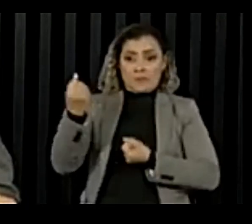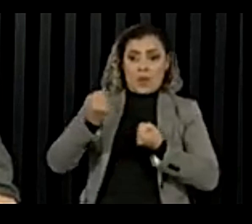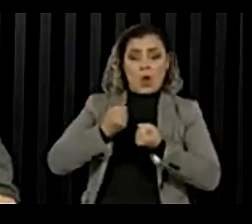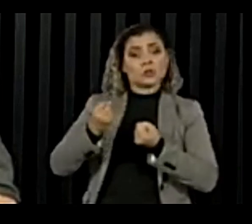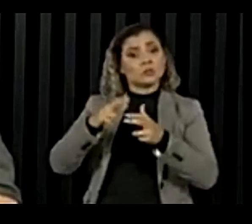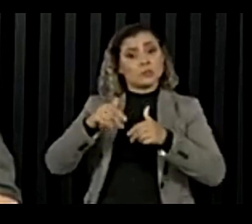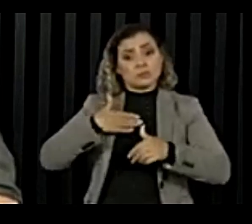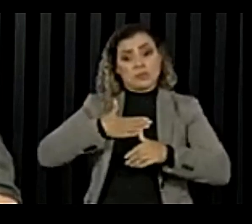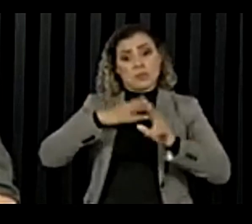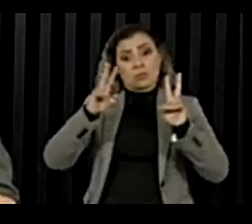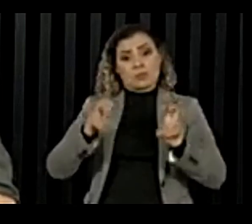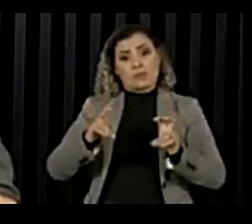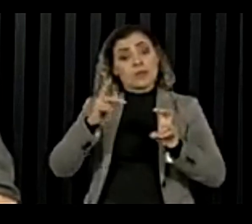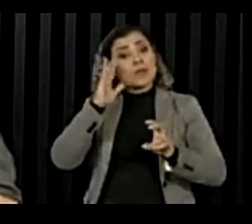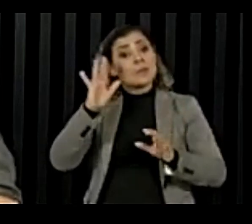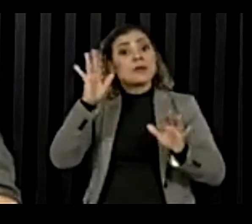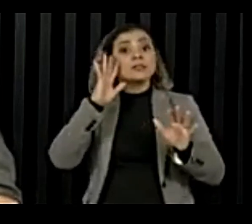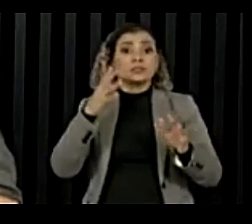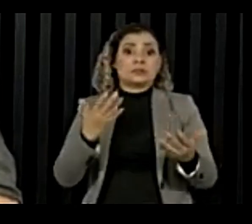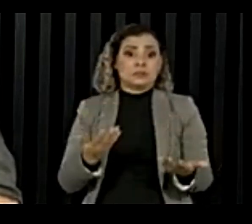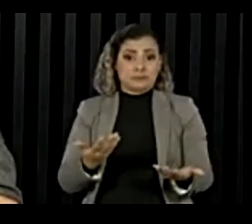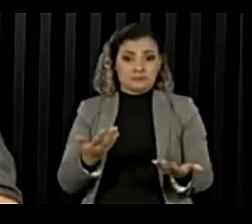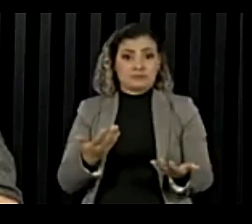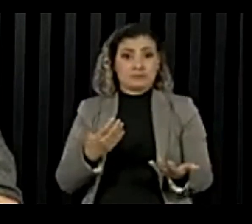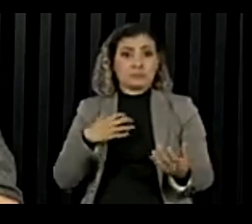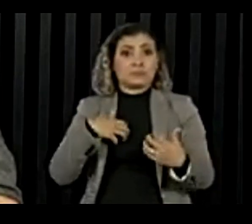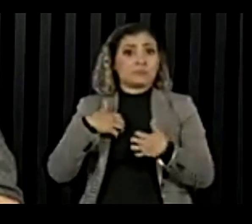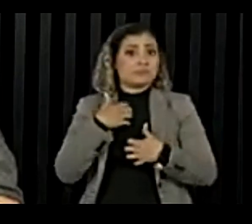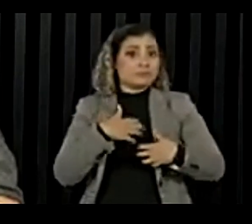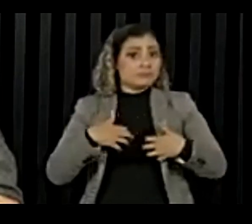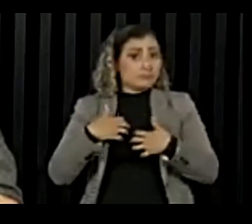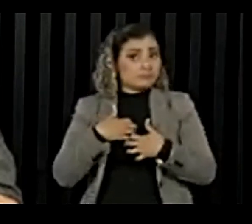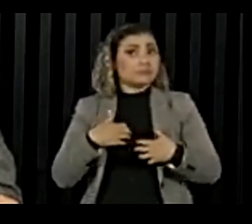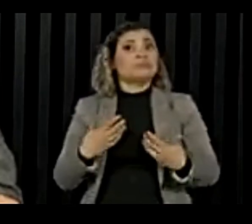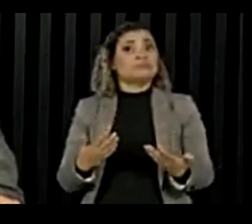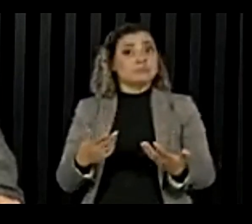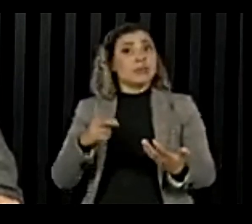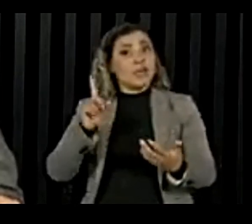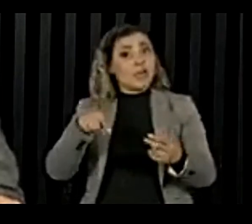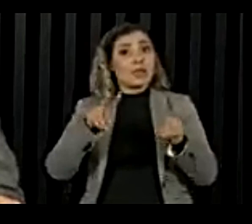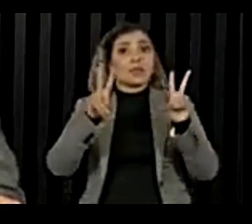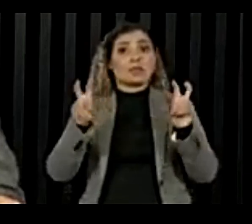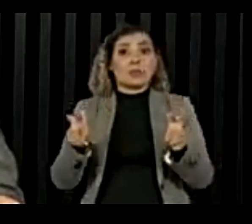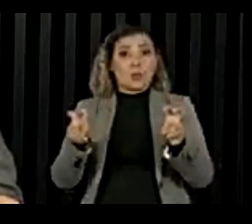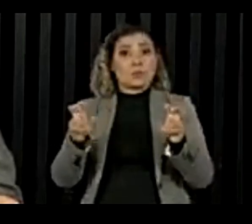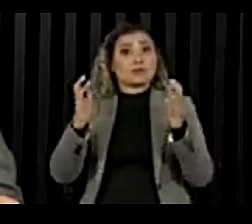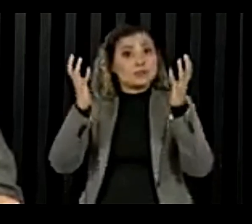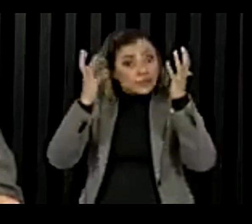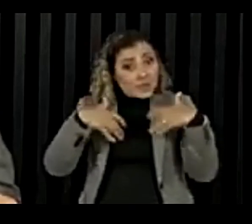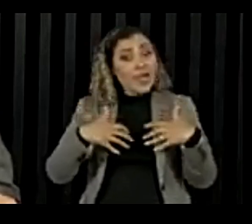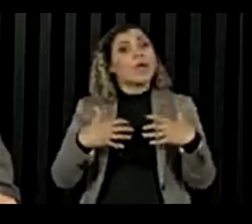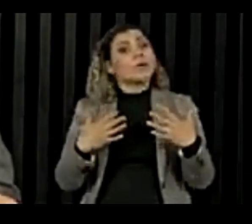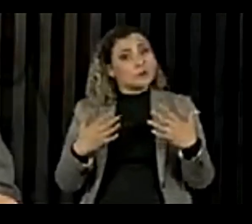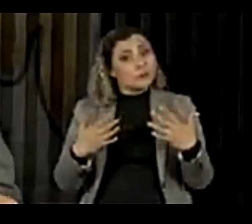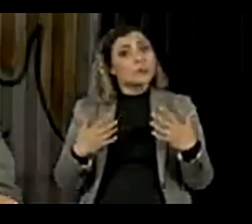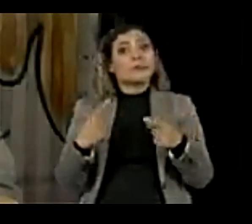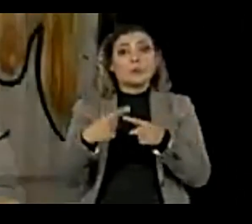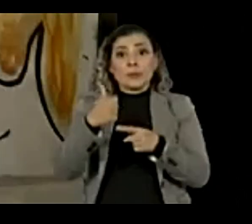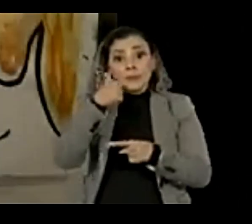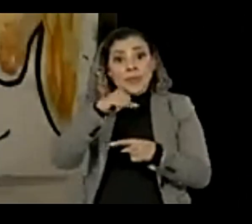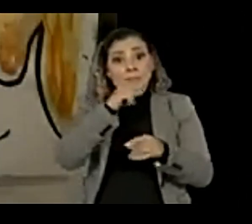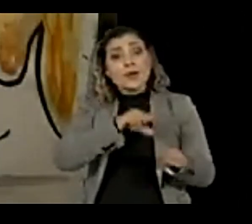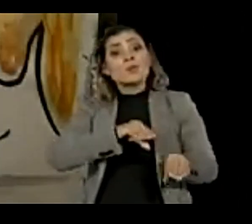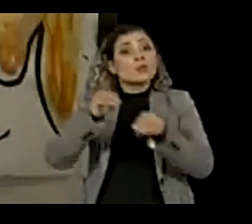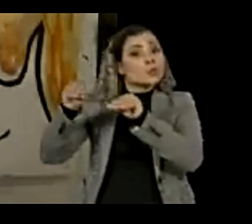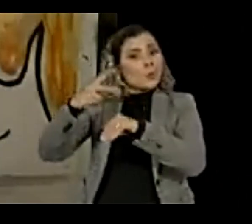então dá para imaginar um pouco de como eu me senti em relação a isso. Ainda é um assunto sensível quando eu tenho que falar sobre. A gente teve que tirar minha mãe do